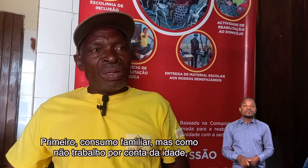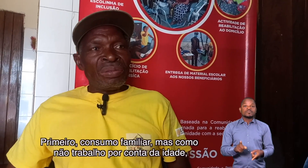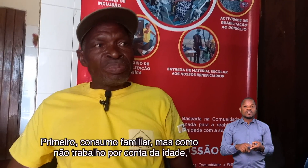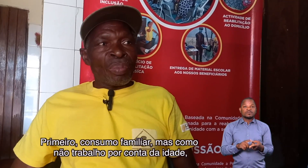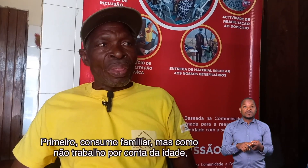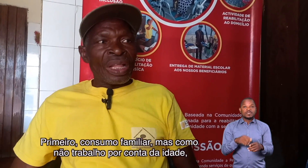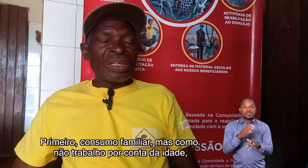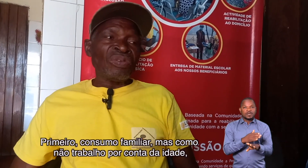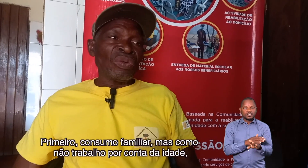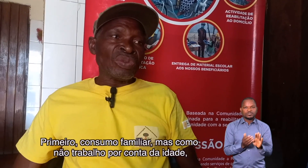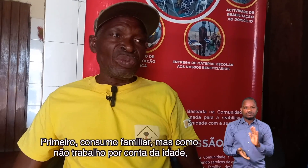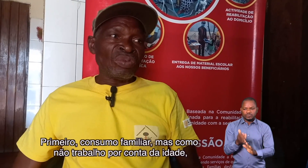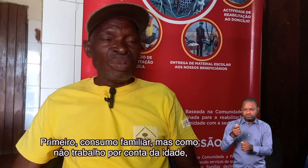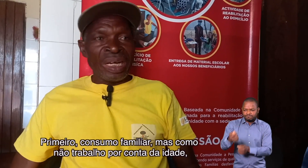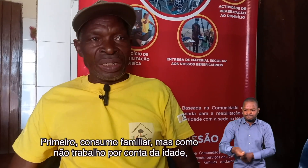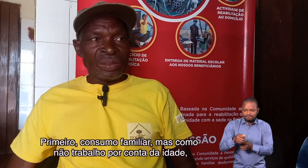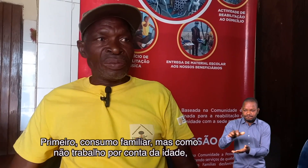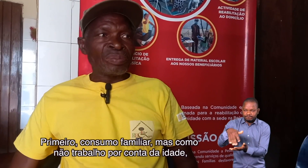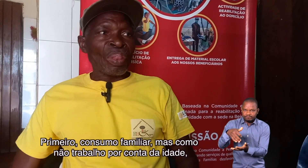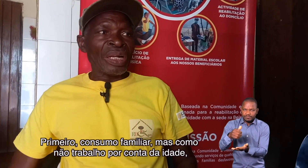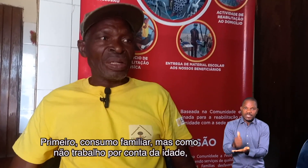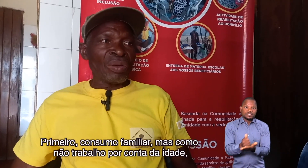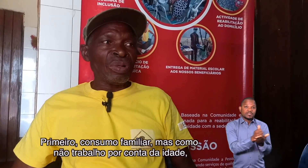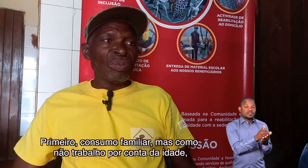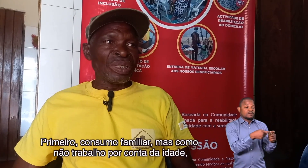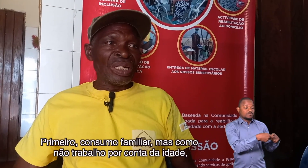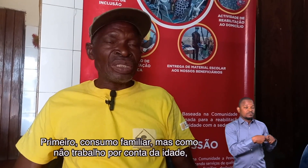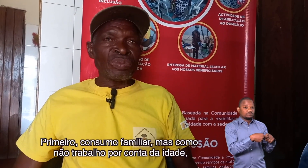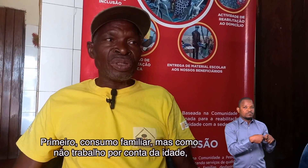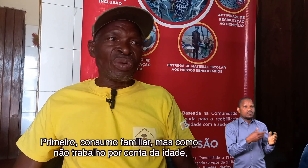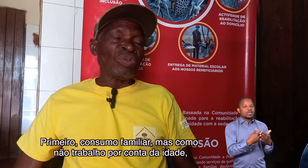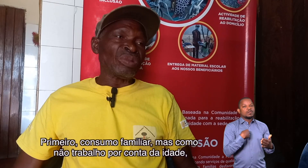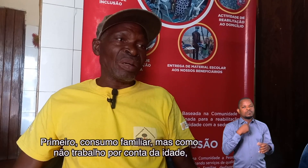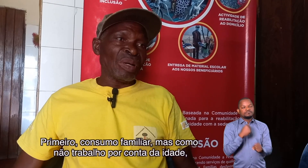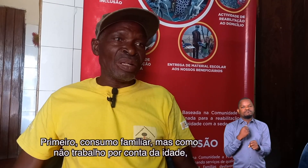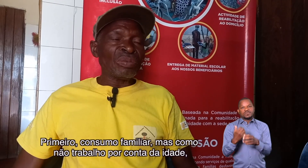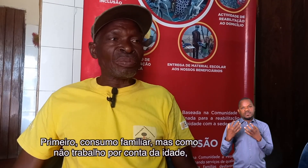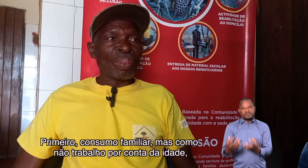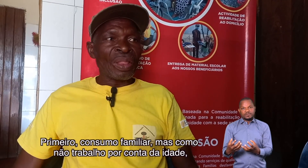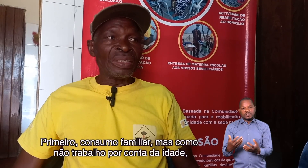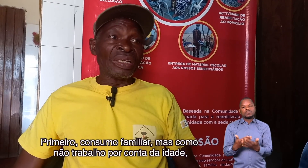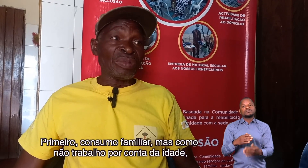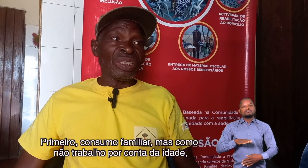Primeiro, então foi consumo familiares. Então, como não bastasse, porque como não trabalho, em termos de